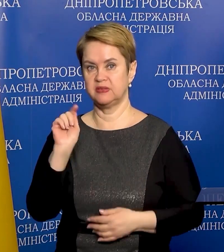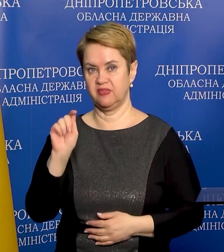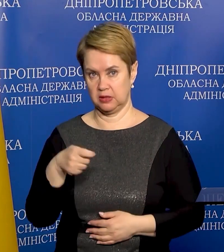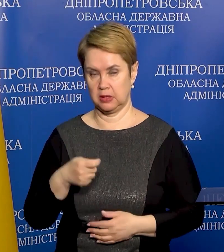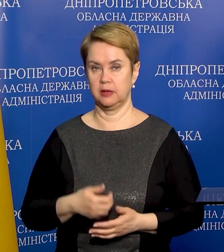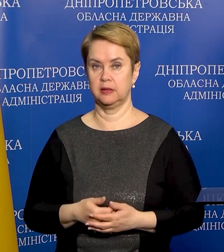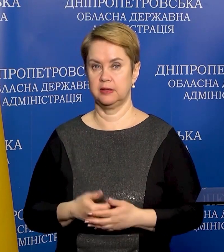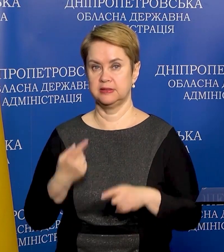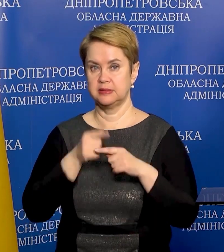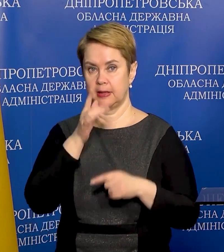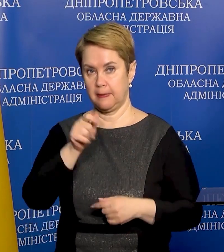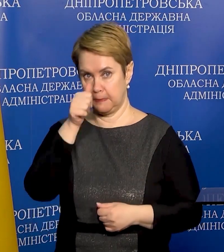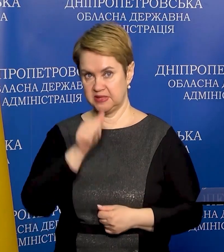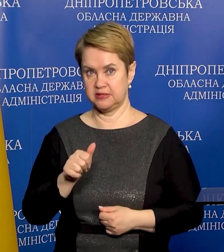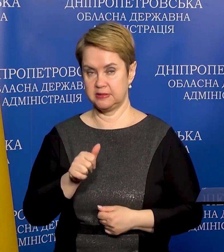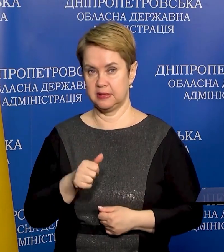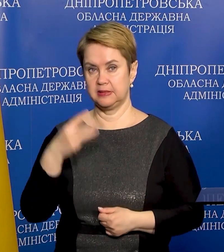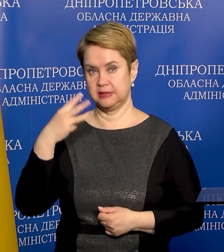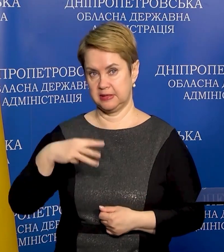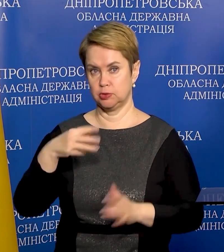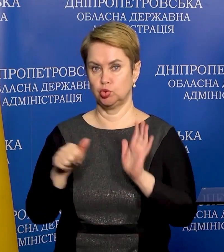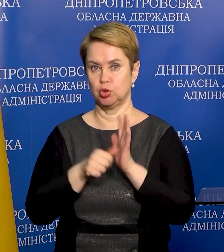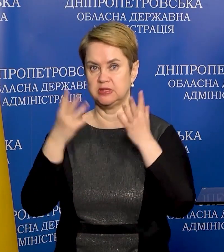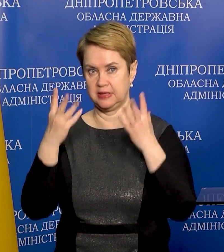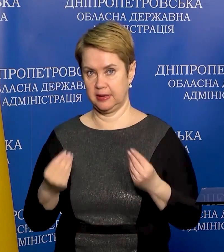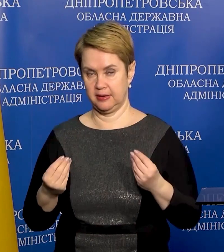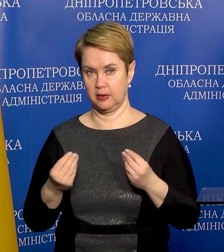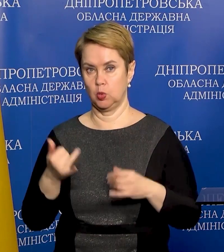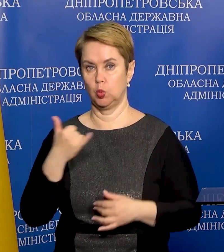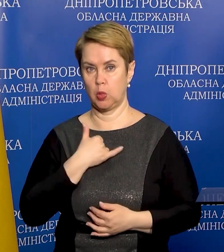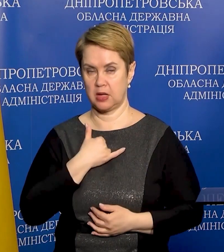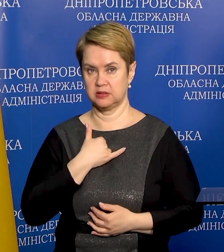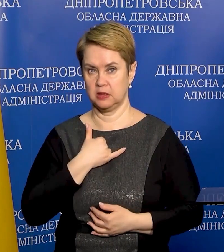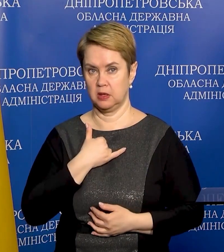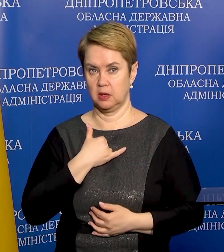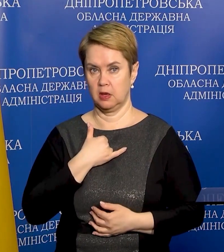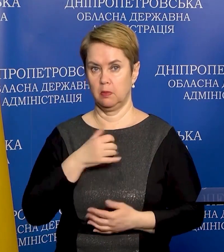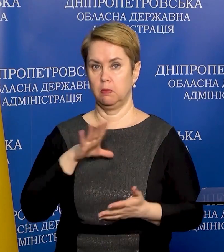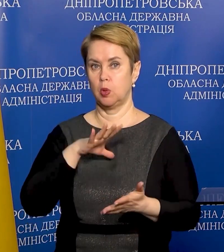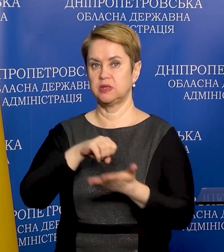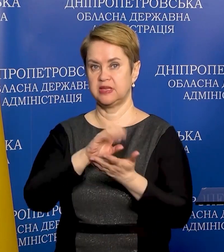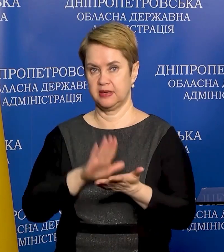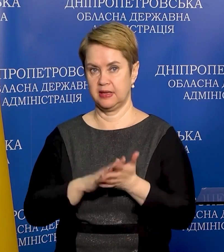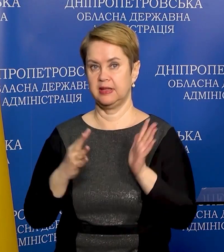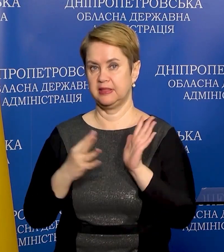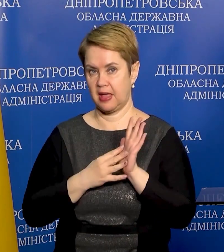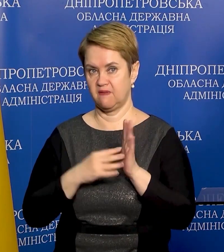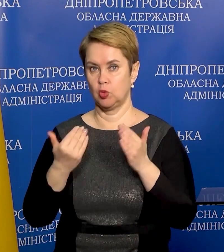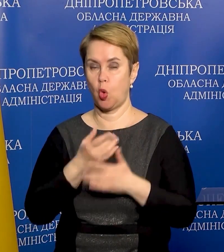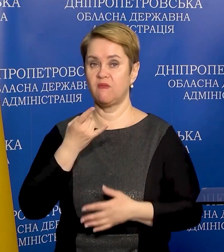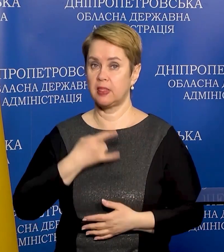війни, за цей місяць, за 36 днів, у нас було зареєстровано